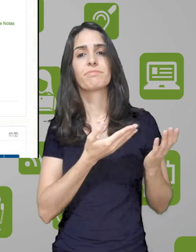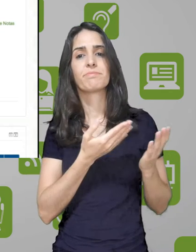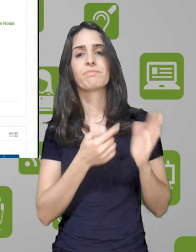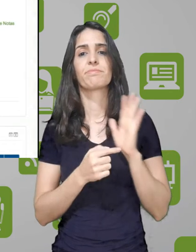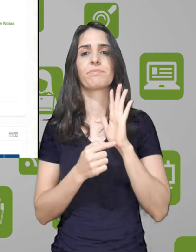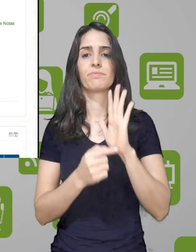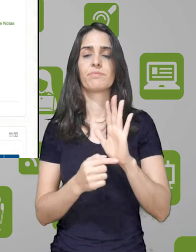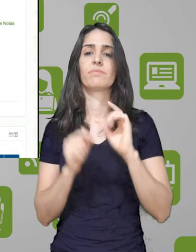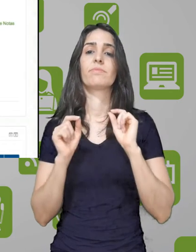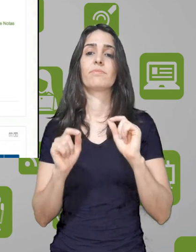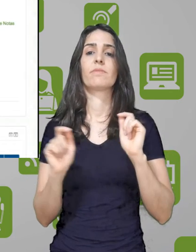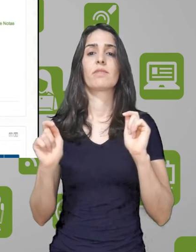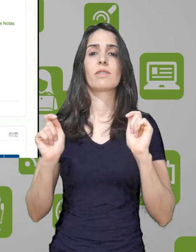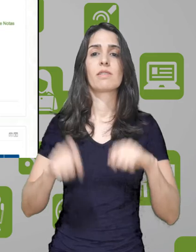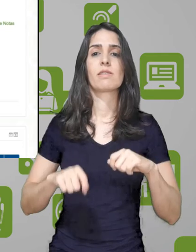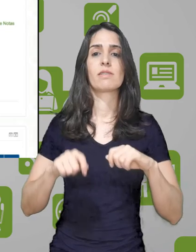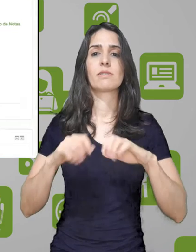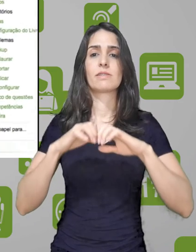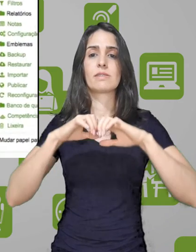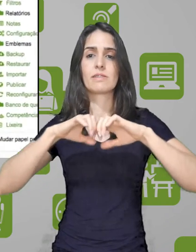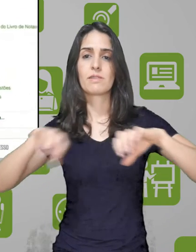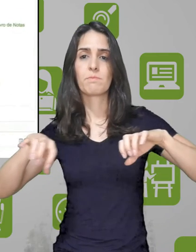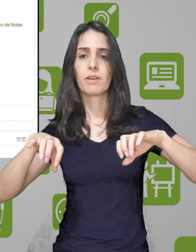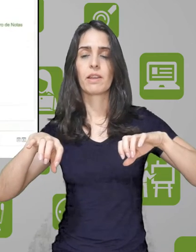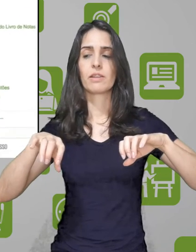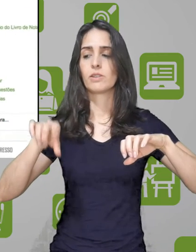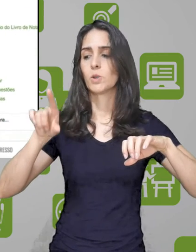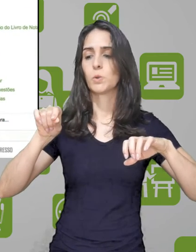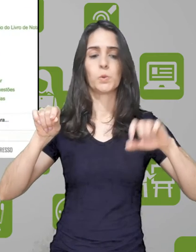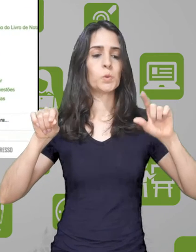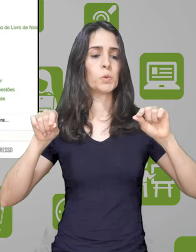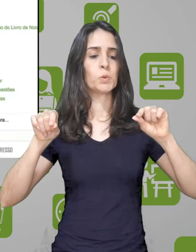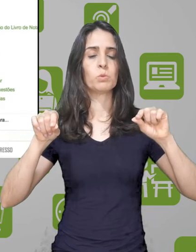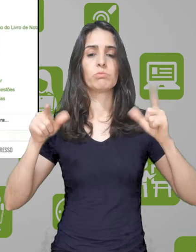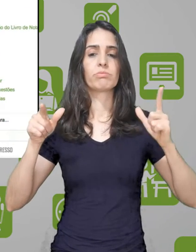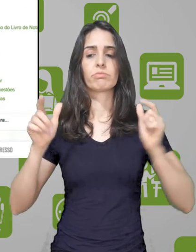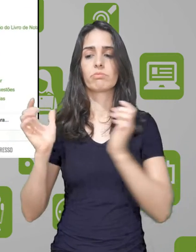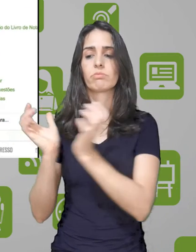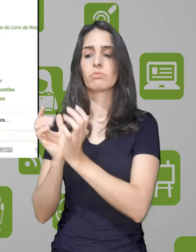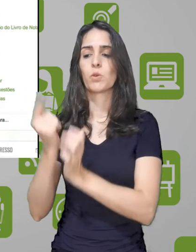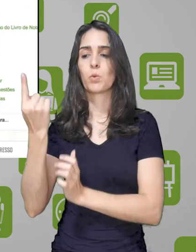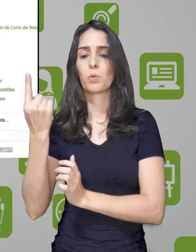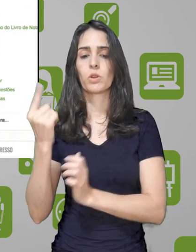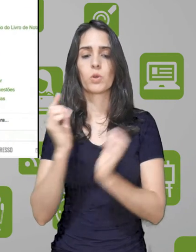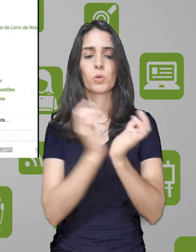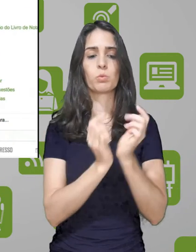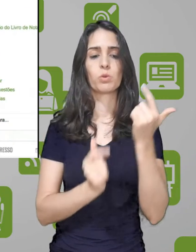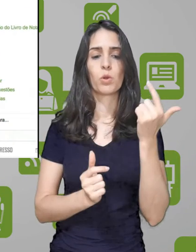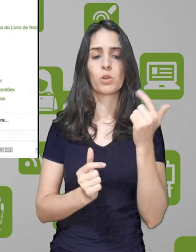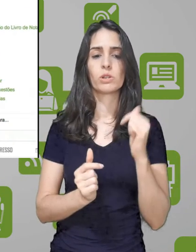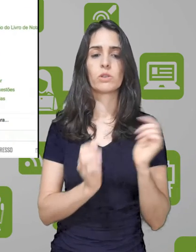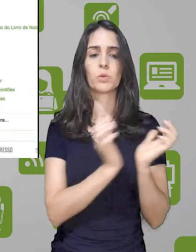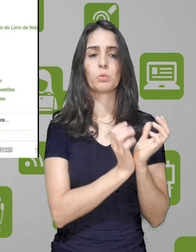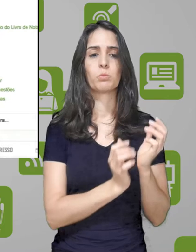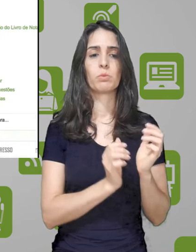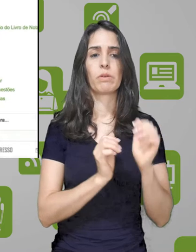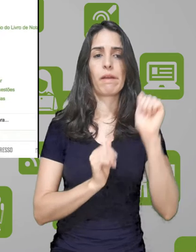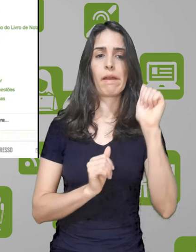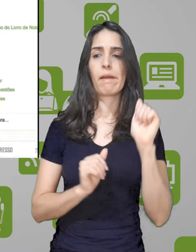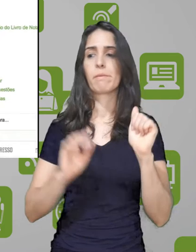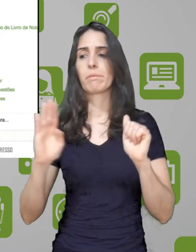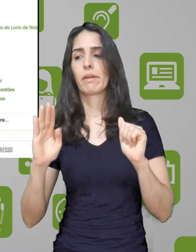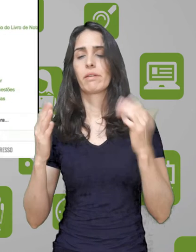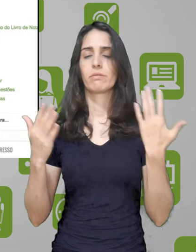área a possibilidade de separar de escolher somente uma turma tu não tem uma